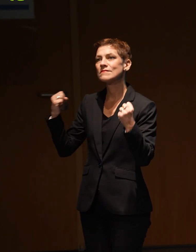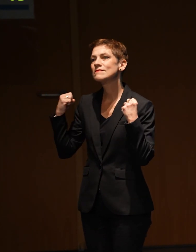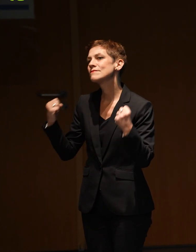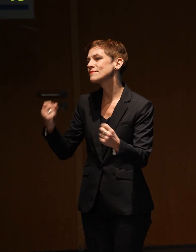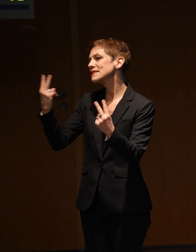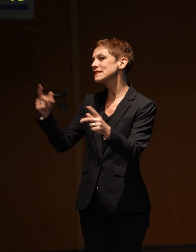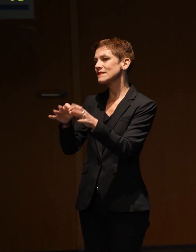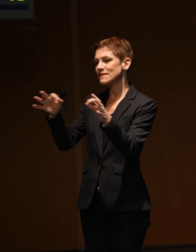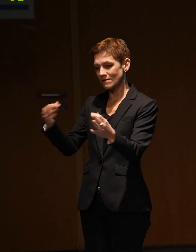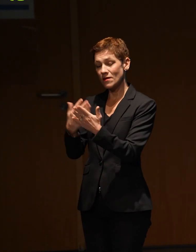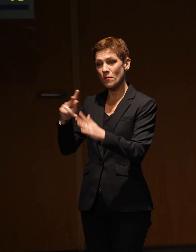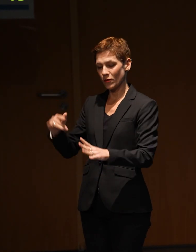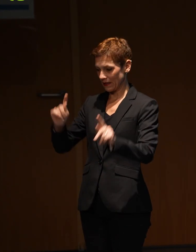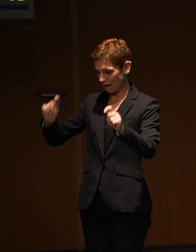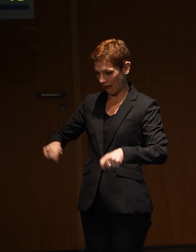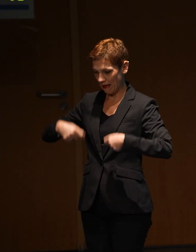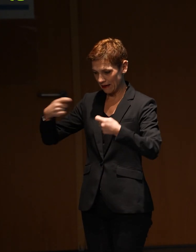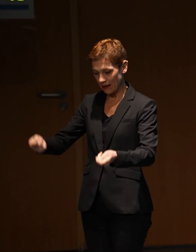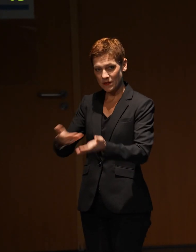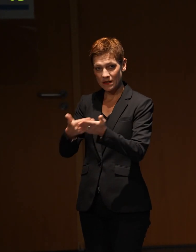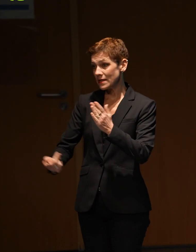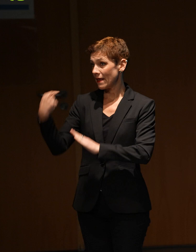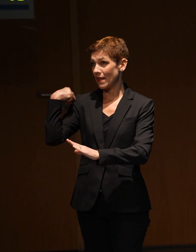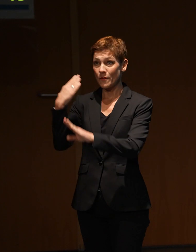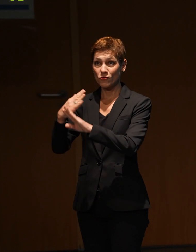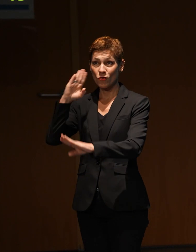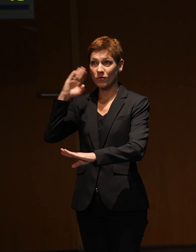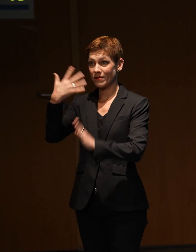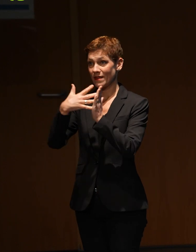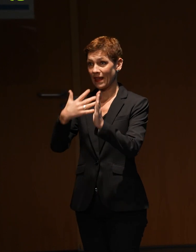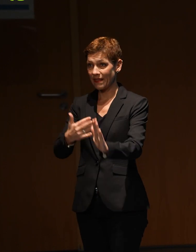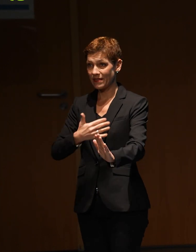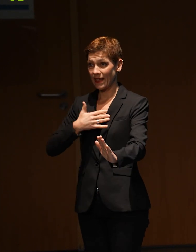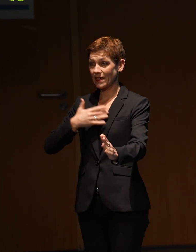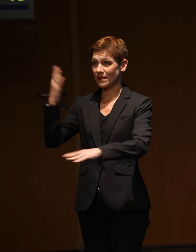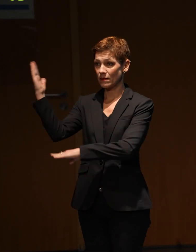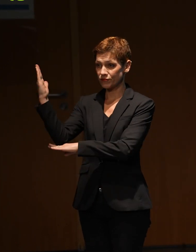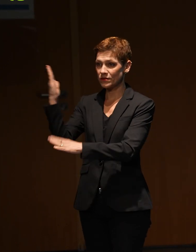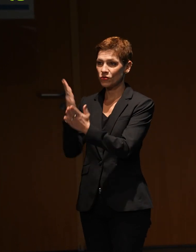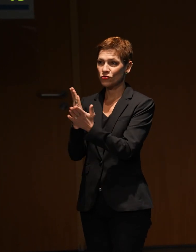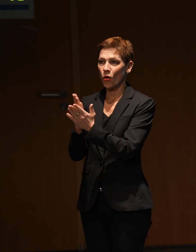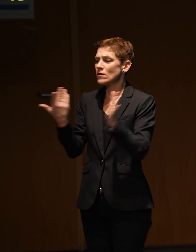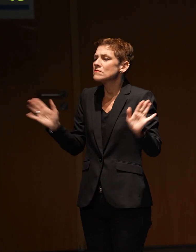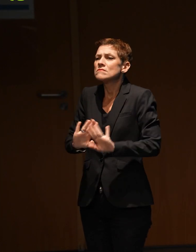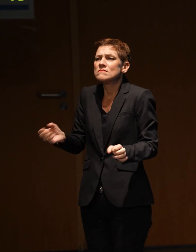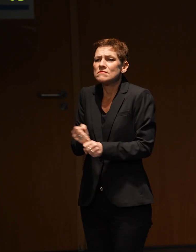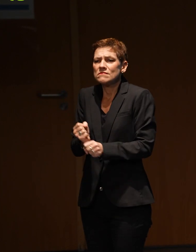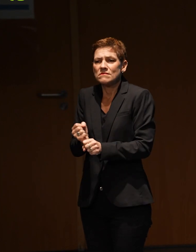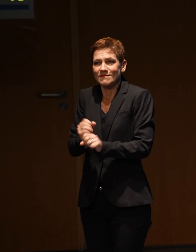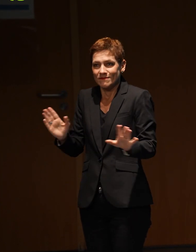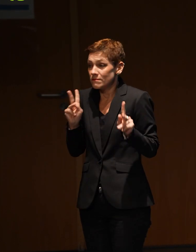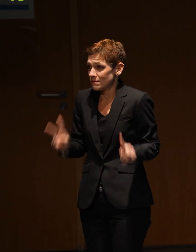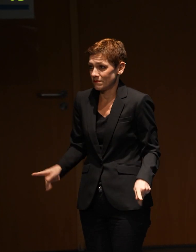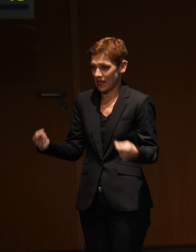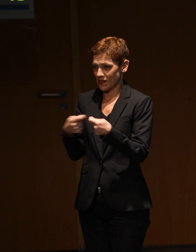die Ergebnisse dieses Projektes, gerade eben haben wir schon ein Gedicht gehört, vorgestellt bekommen. Damit will ich es eigentlich auch schon gut sein lassen. Ich bin sehr